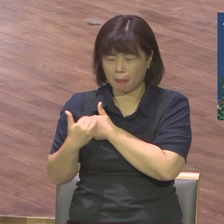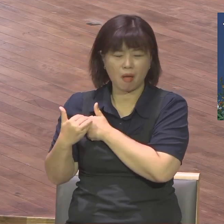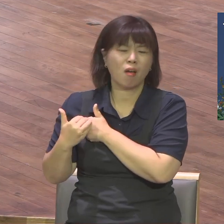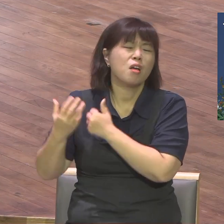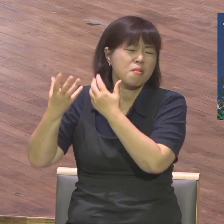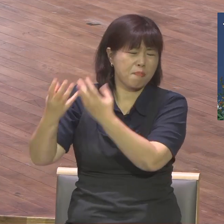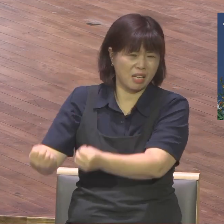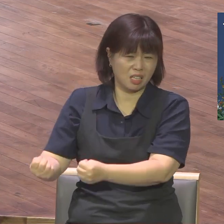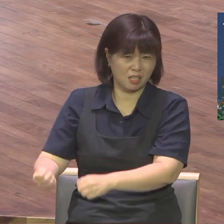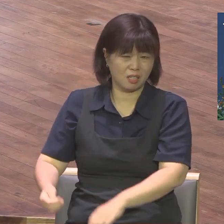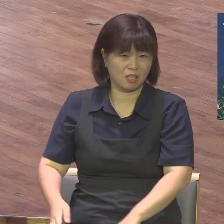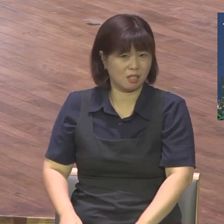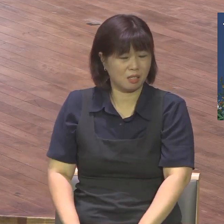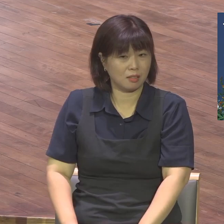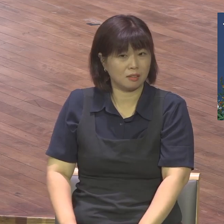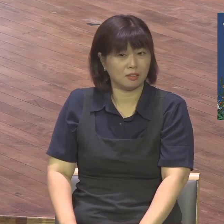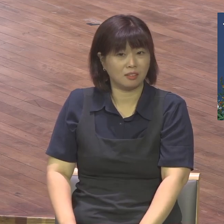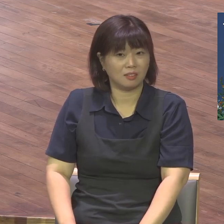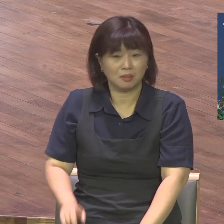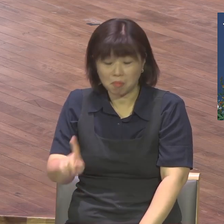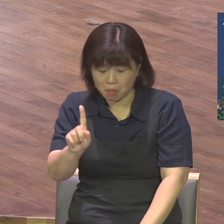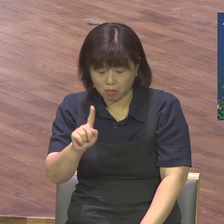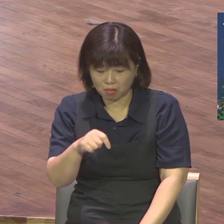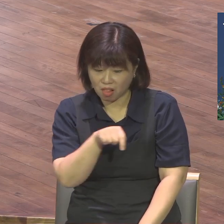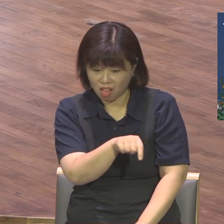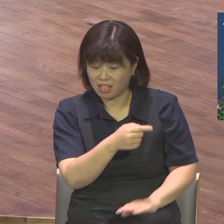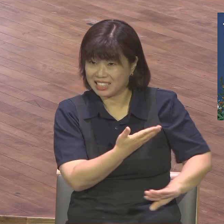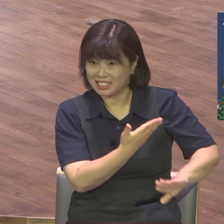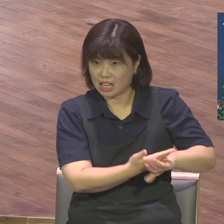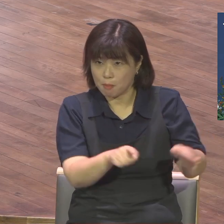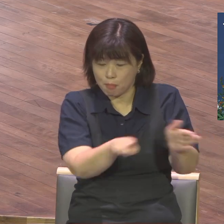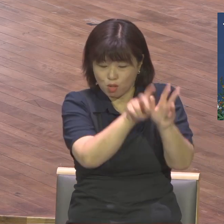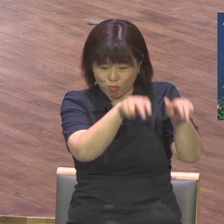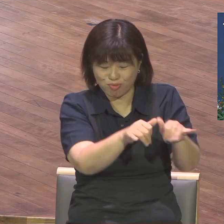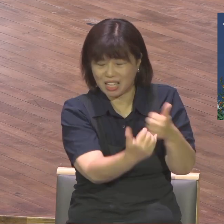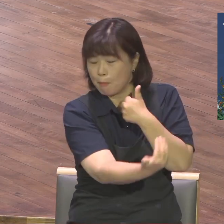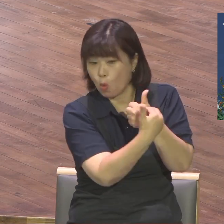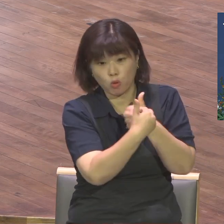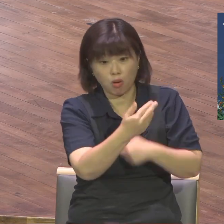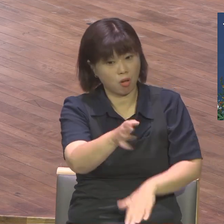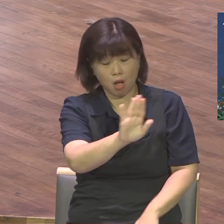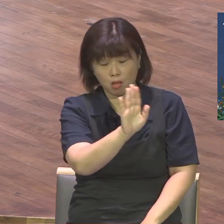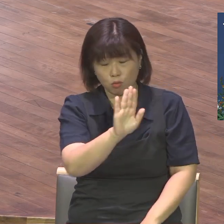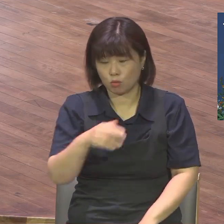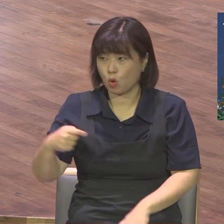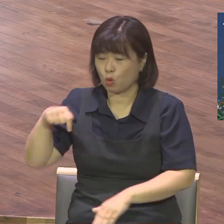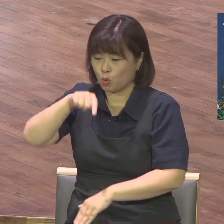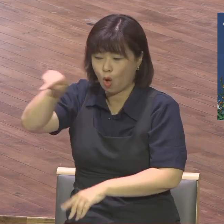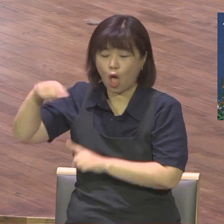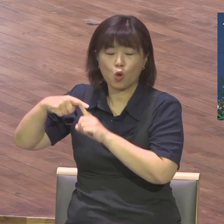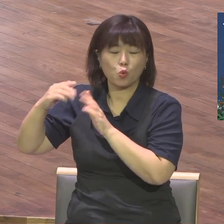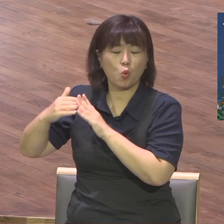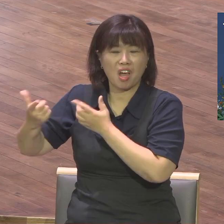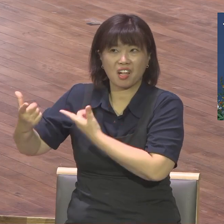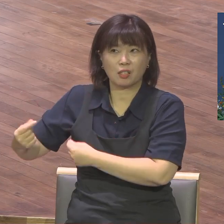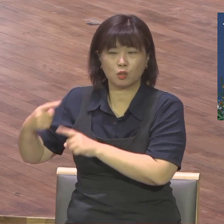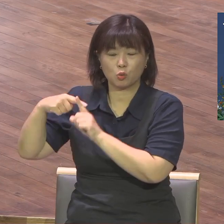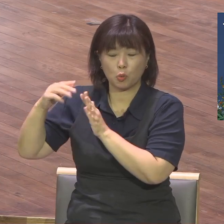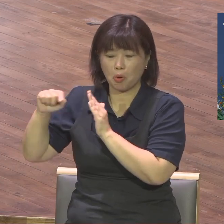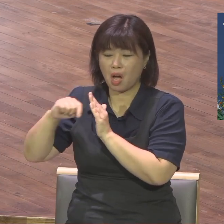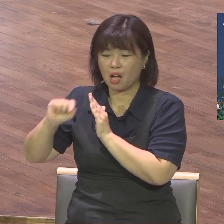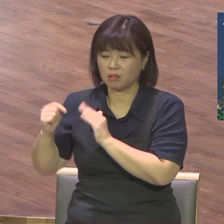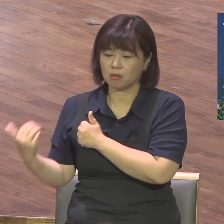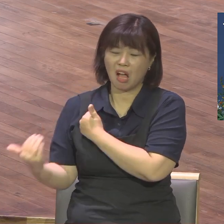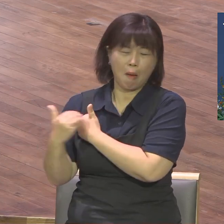이 인간 저 인간들이 영적 싸움을 그렇게 해서 나가는 겁니다. 영적 그렇게 되기 때문에 지금 보죠